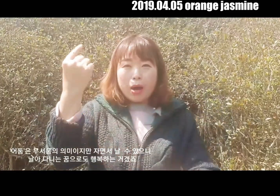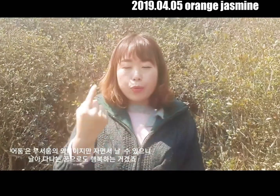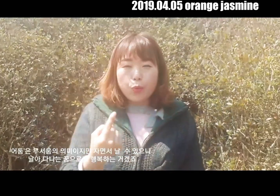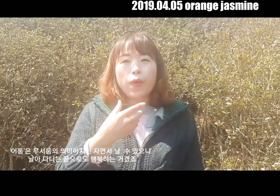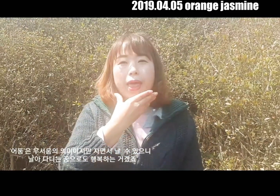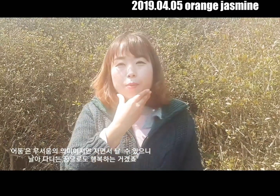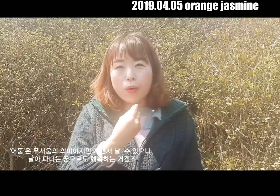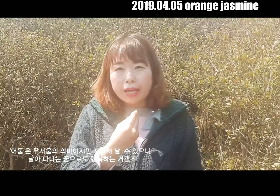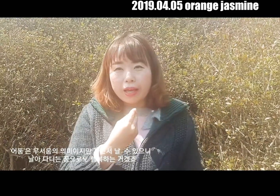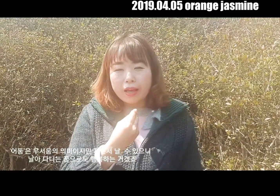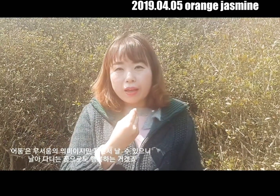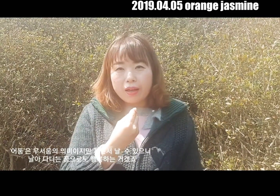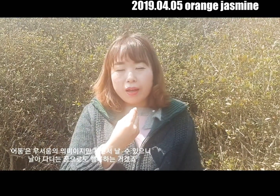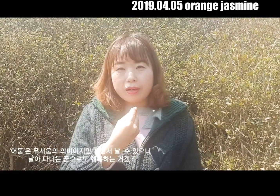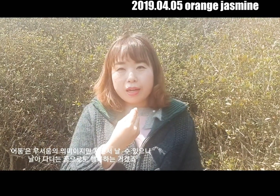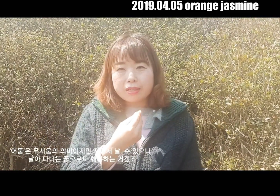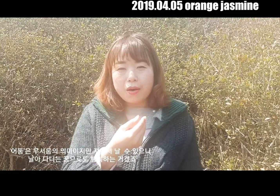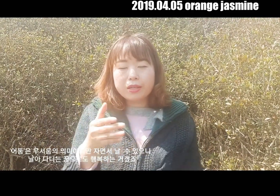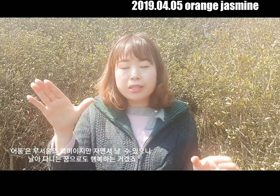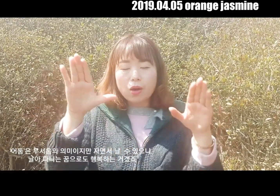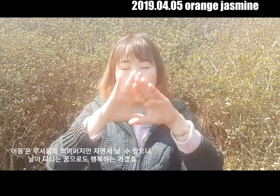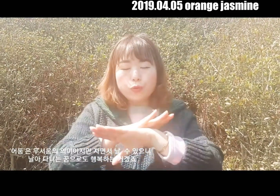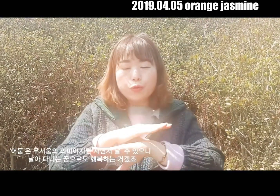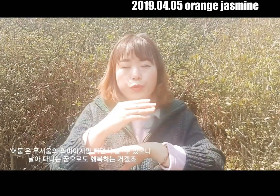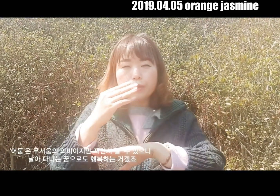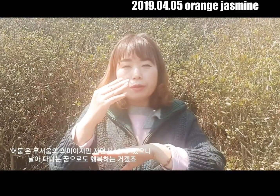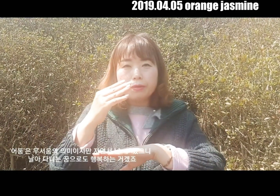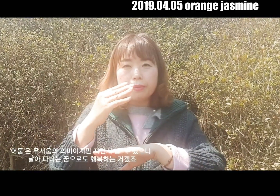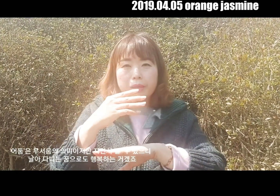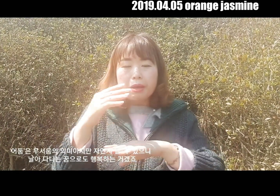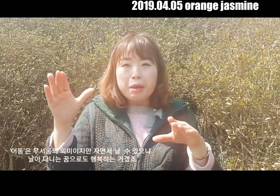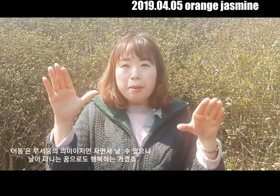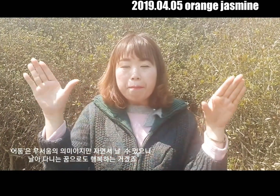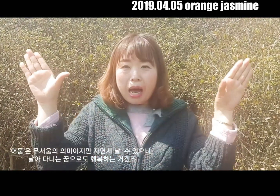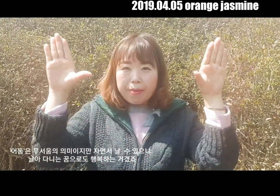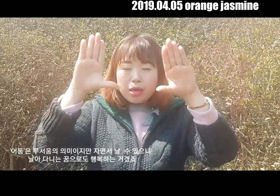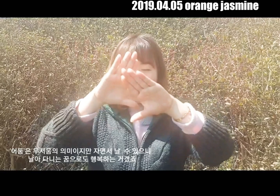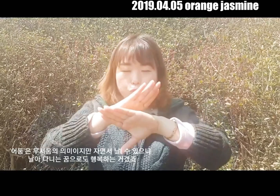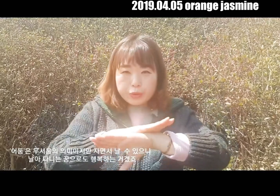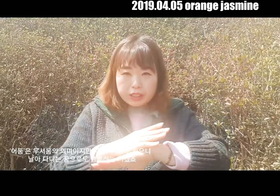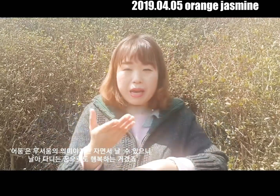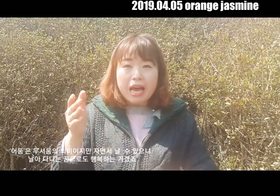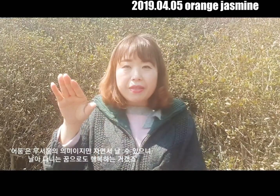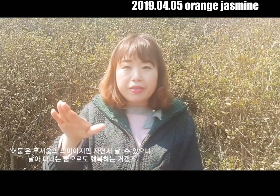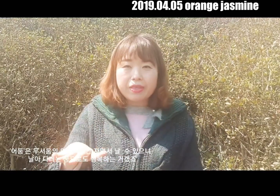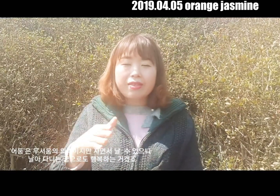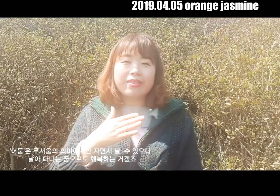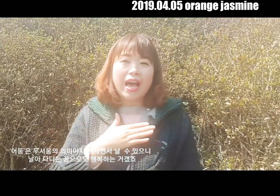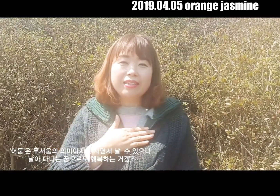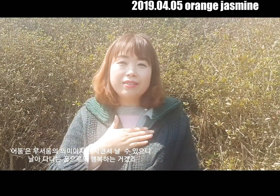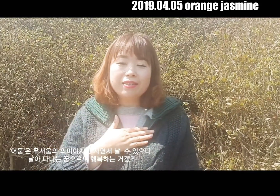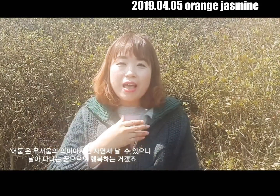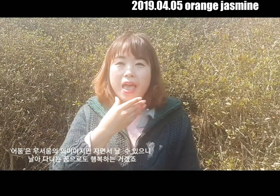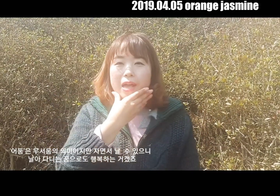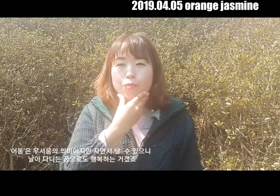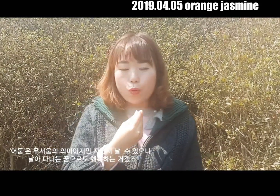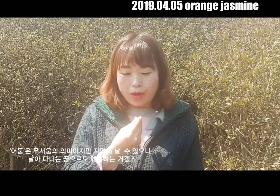밤이 와도 행복하대. 그래서 그 어두운 밤이 어둡지만 나는